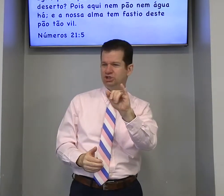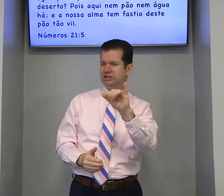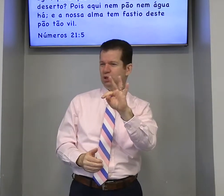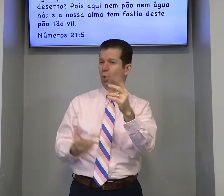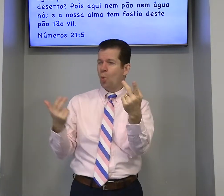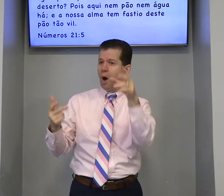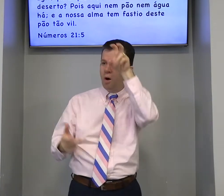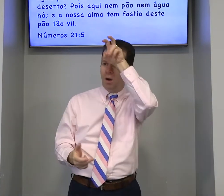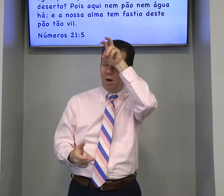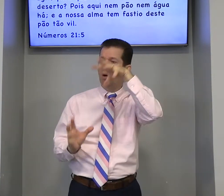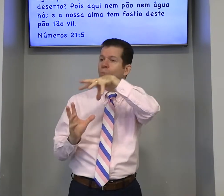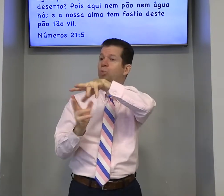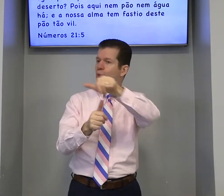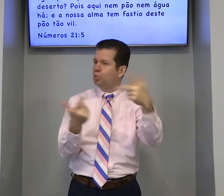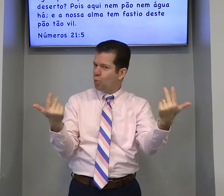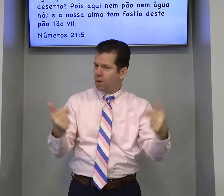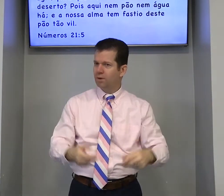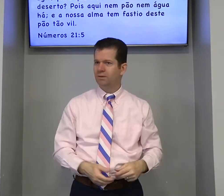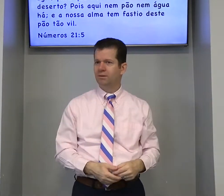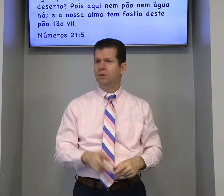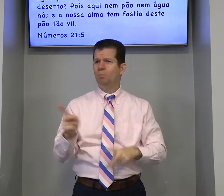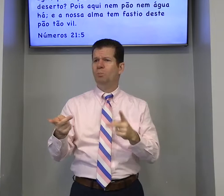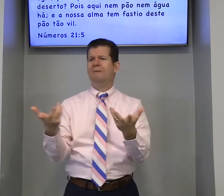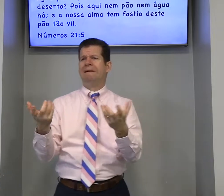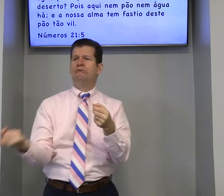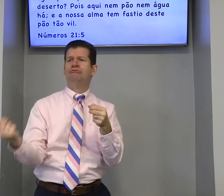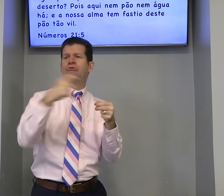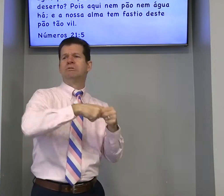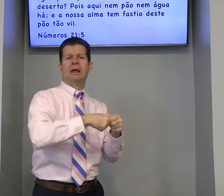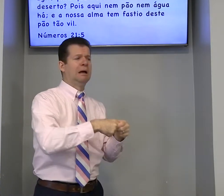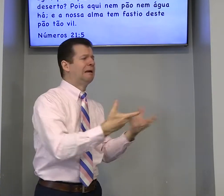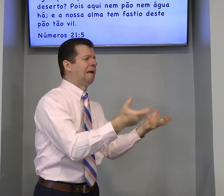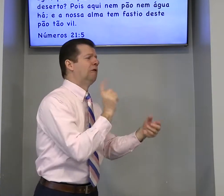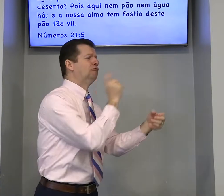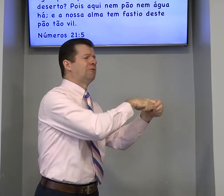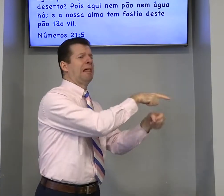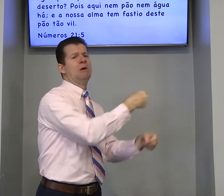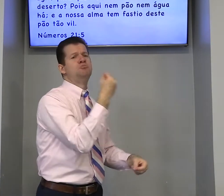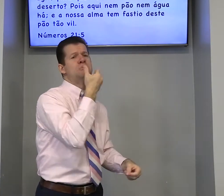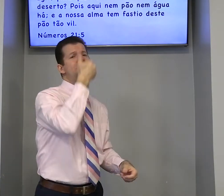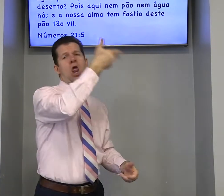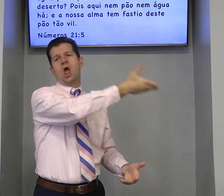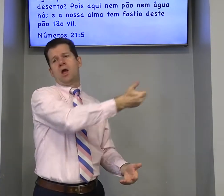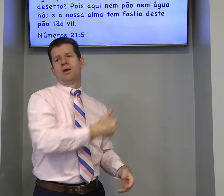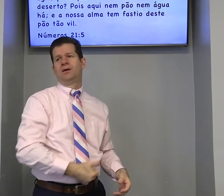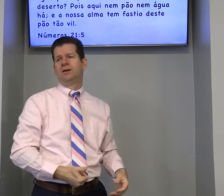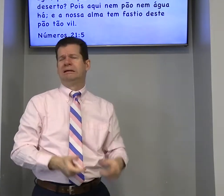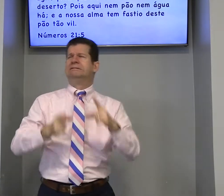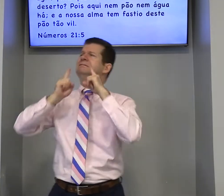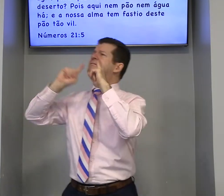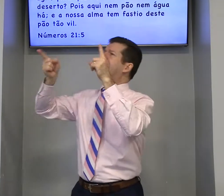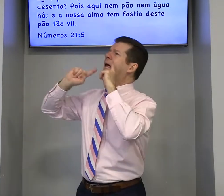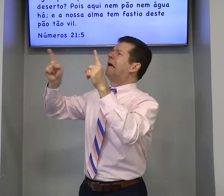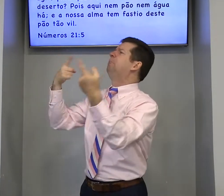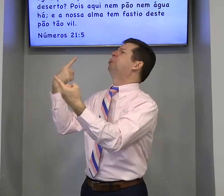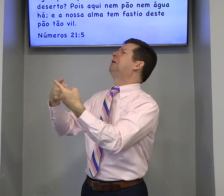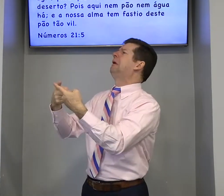Egito é igual ao mundo, e eles queriam voltar. Lá eles achavam lá melhor